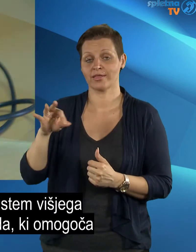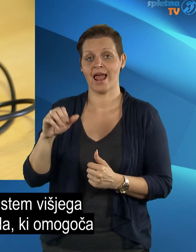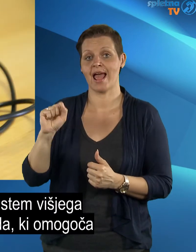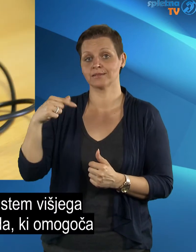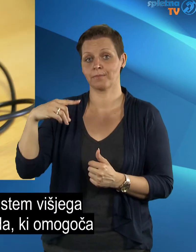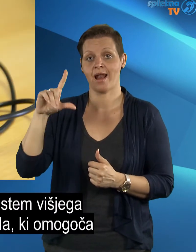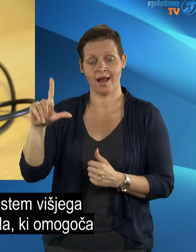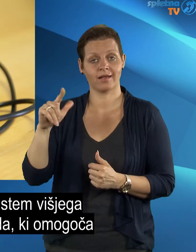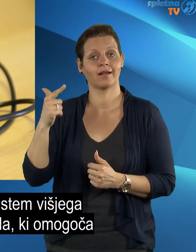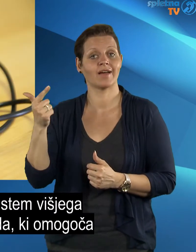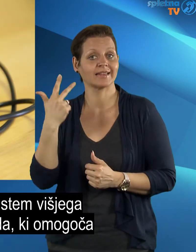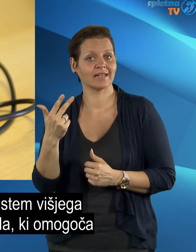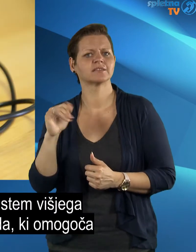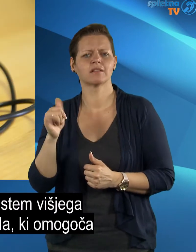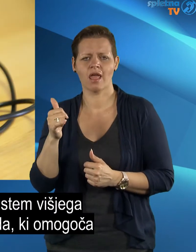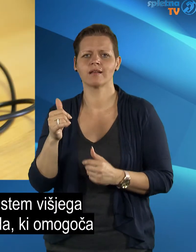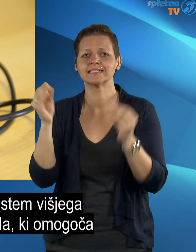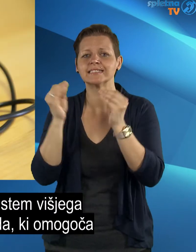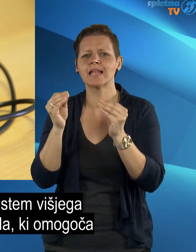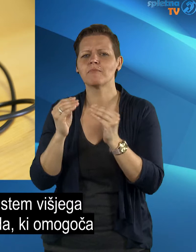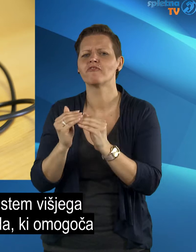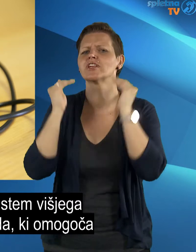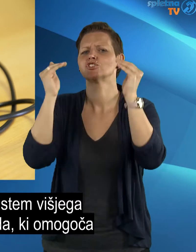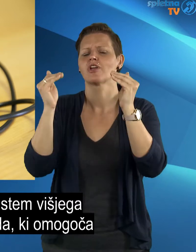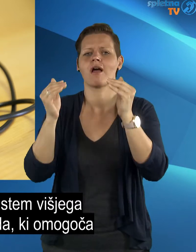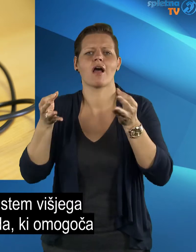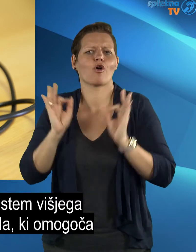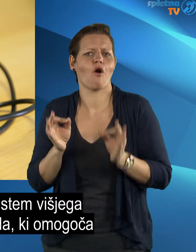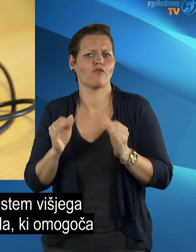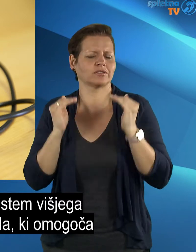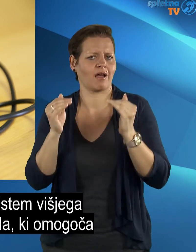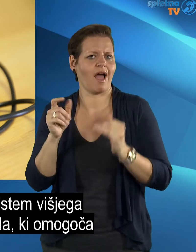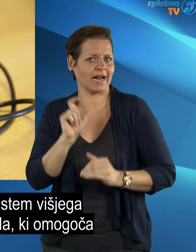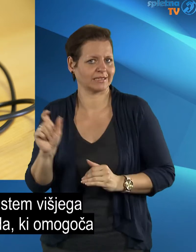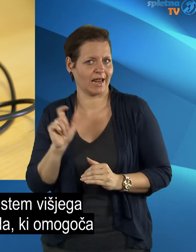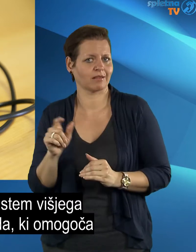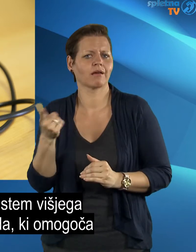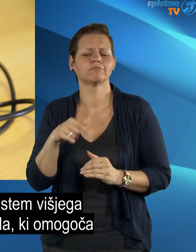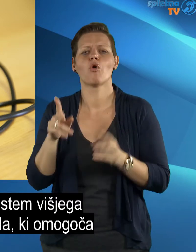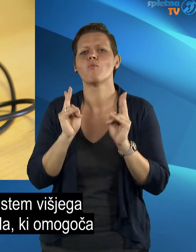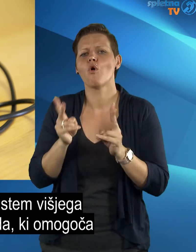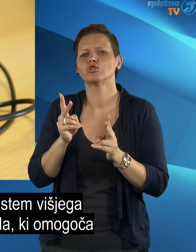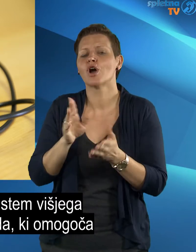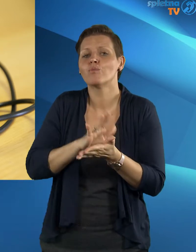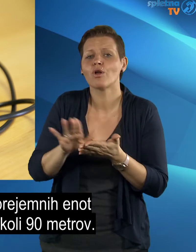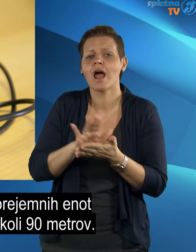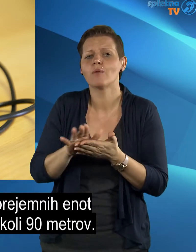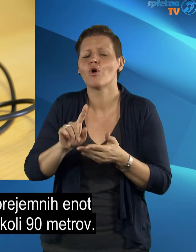Model SPL-32 je sistem višjega kakovostnega razreda, ki omogoča uporabo do 8 sprejemnih